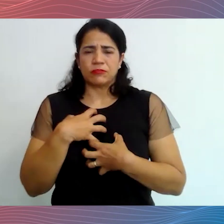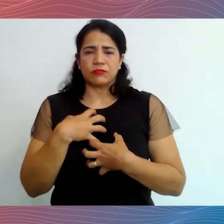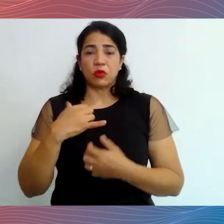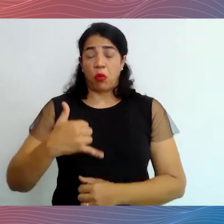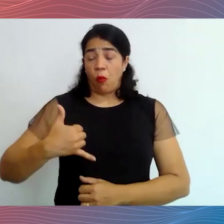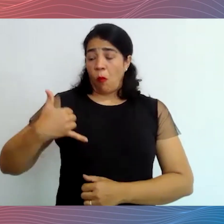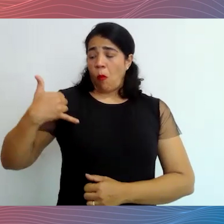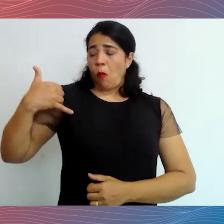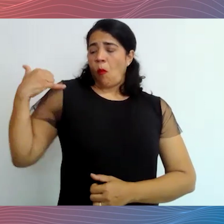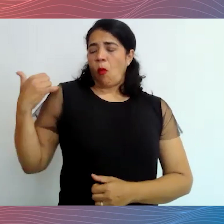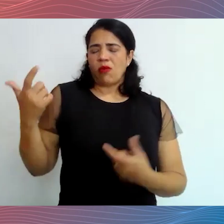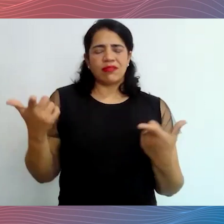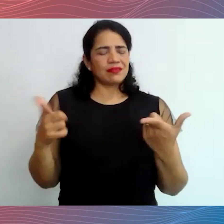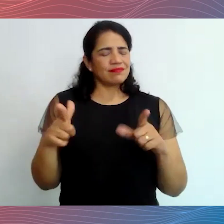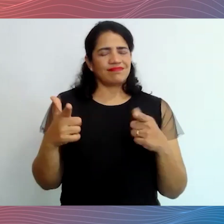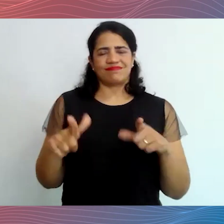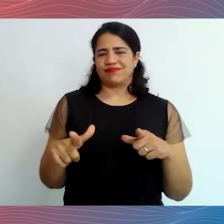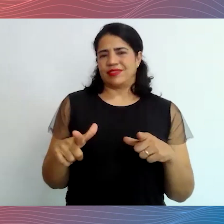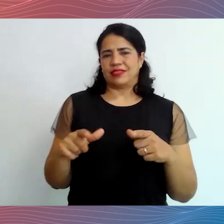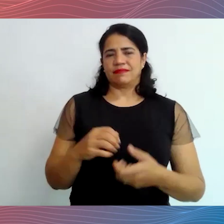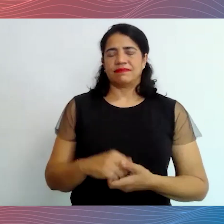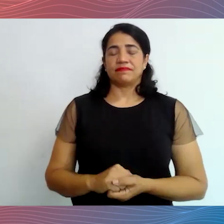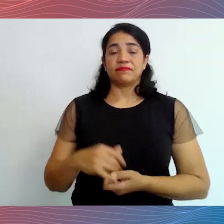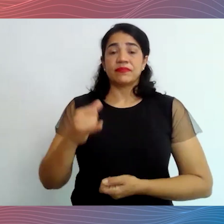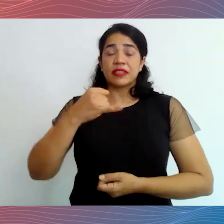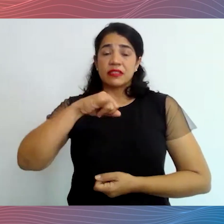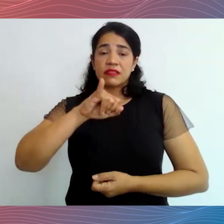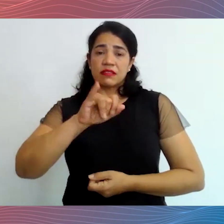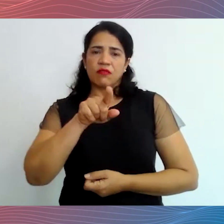tem um espírito contrito, né, um espírito